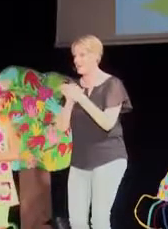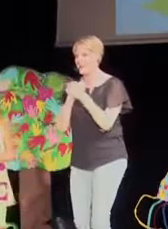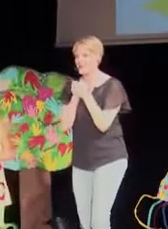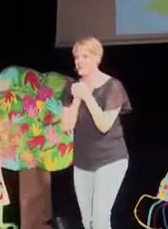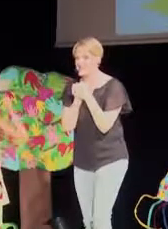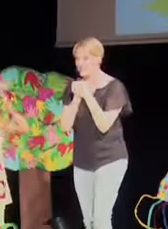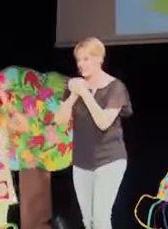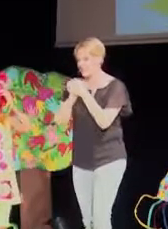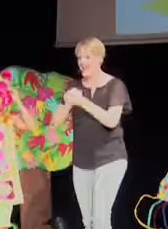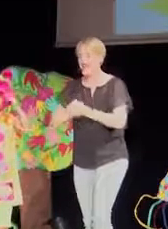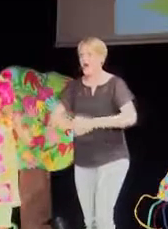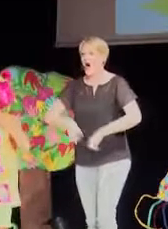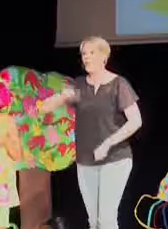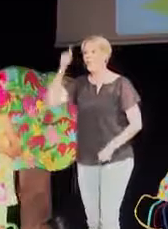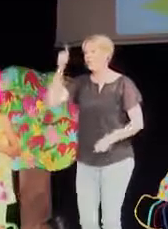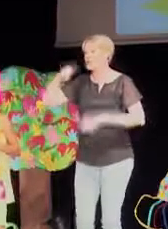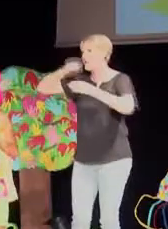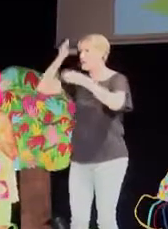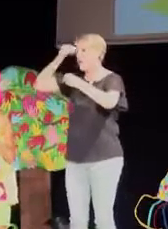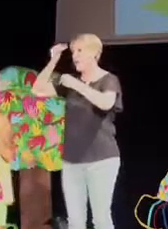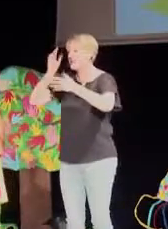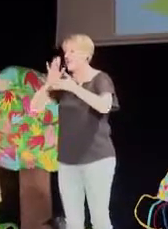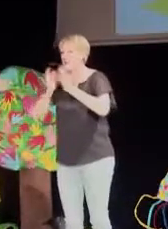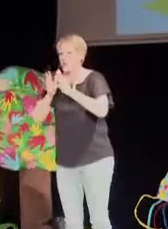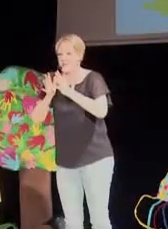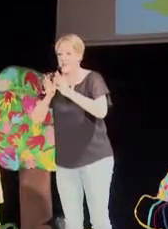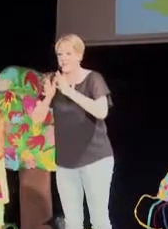êtes prêts? Vous connaissez? En premier, je vais vous apprendre quelques petits signes.